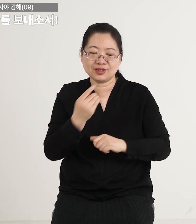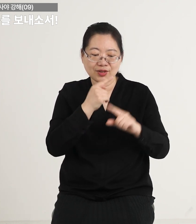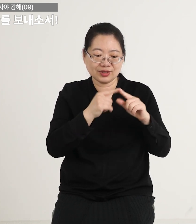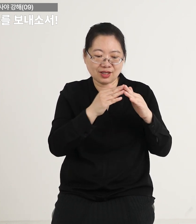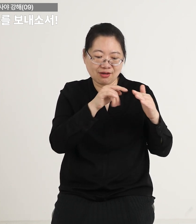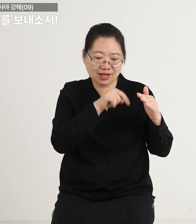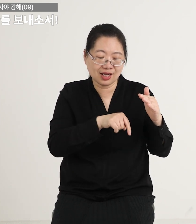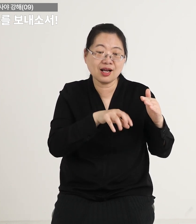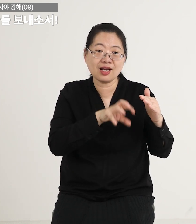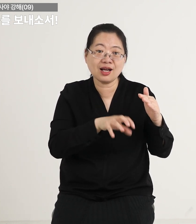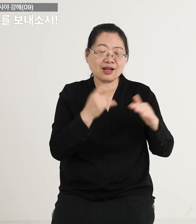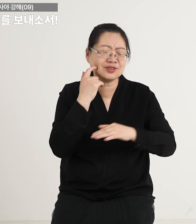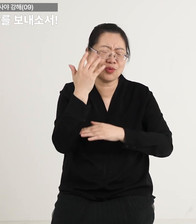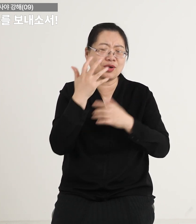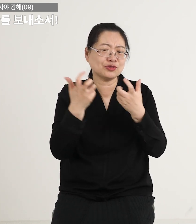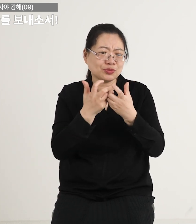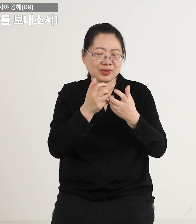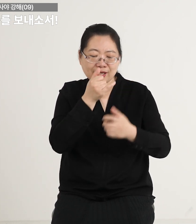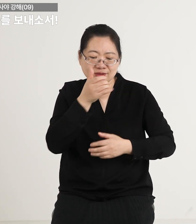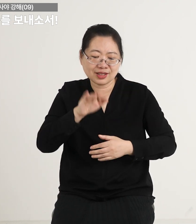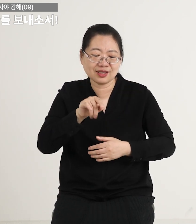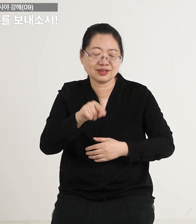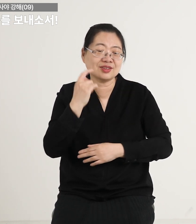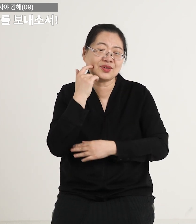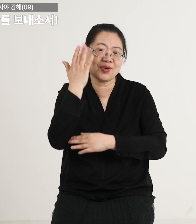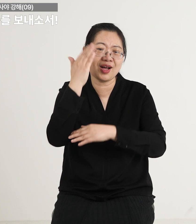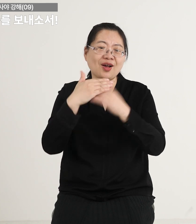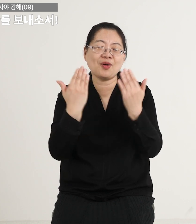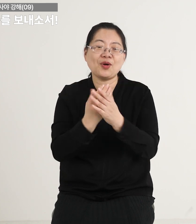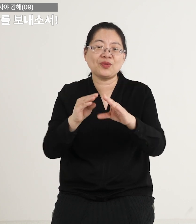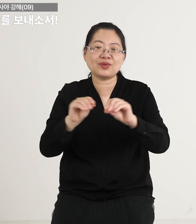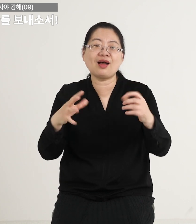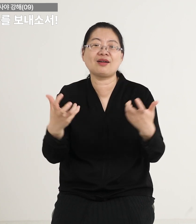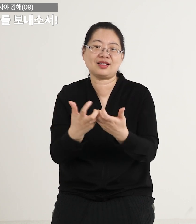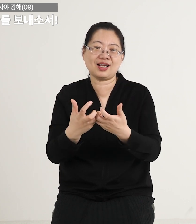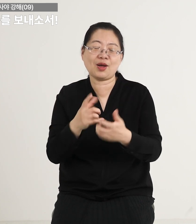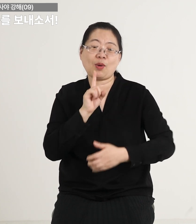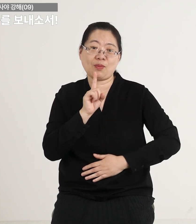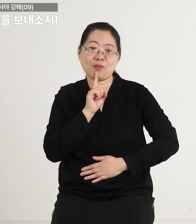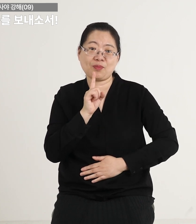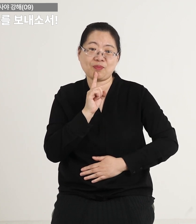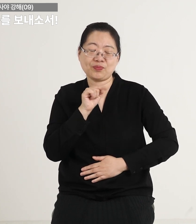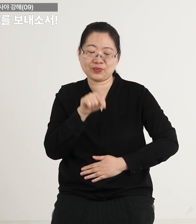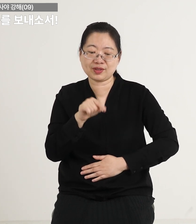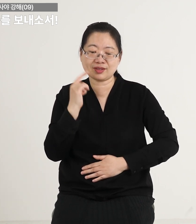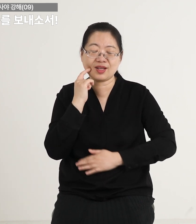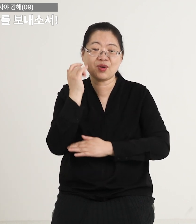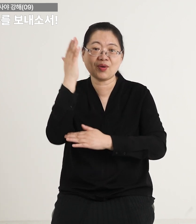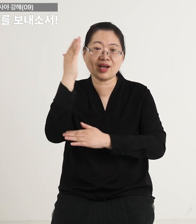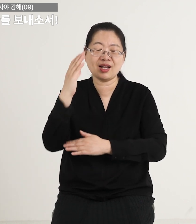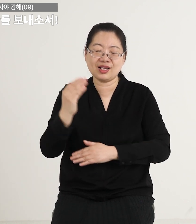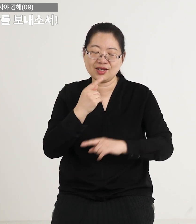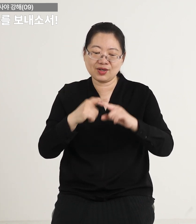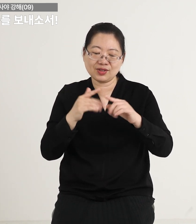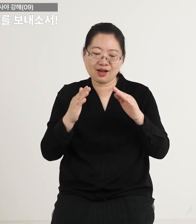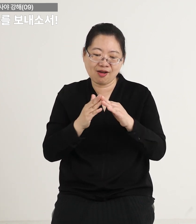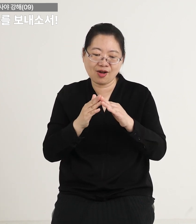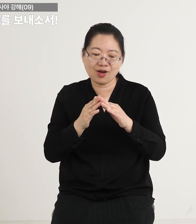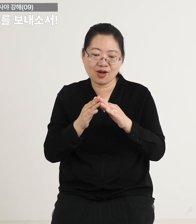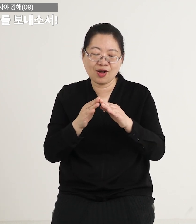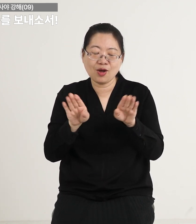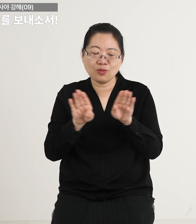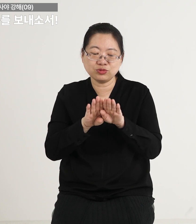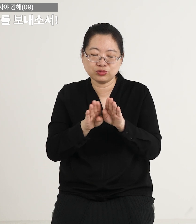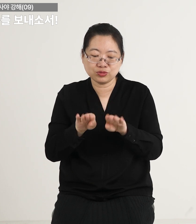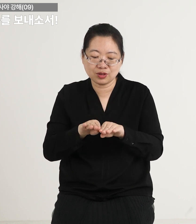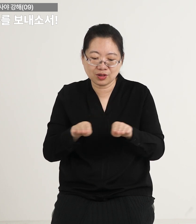안에 영광이 충만한데 그 영광이 온 땅에 충만하다는 말은 이 영광이 성전의 문턱을